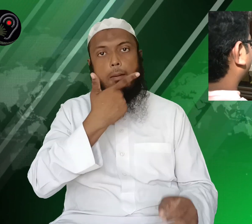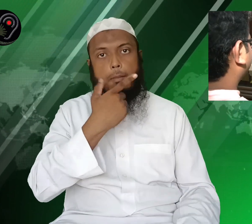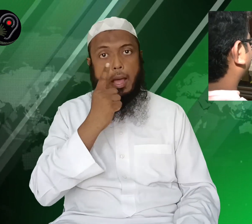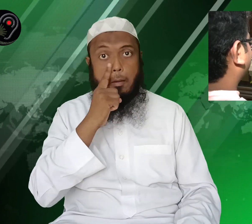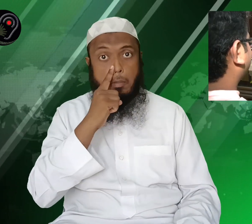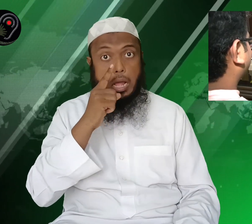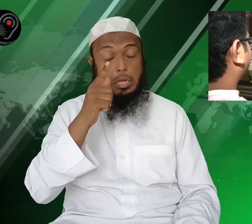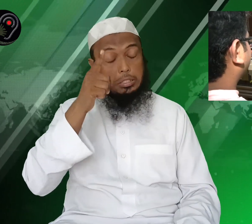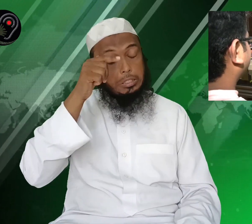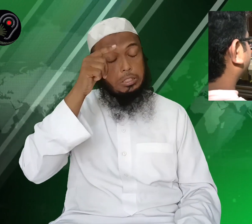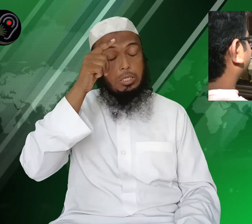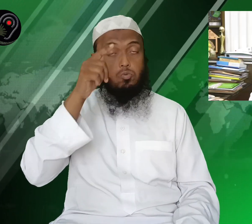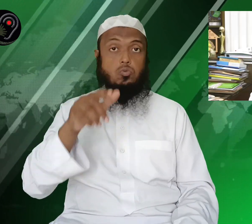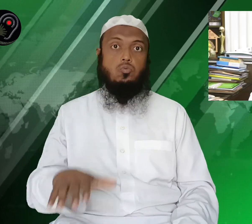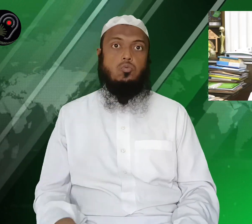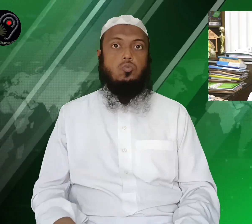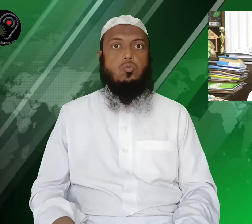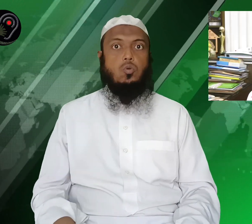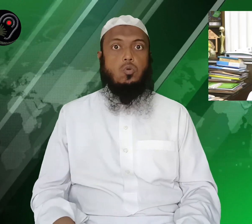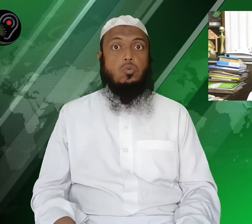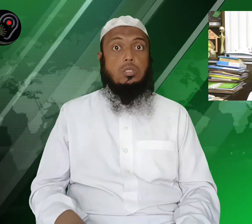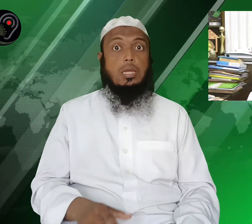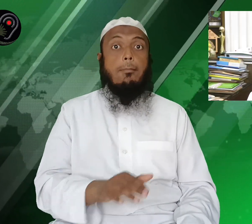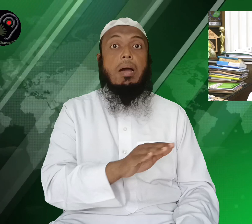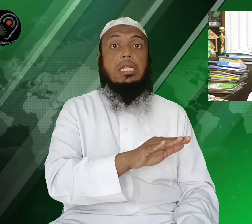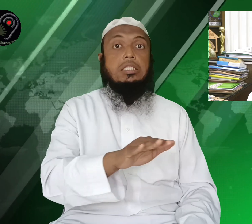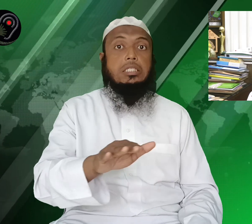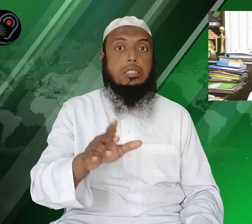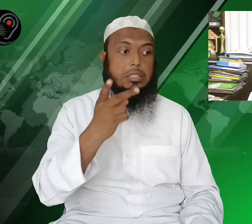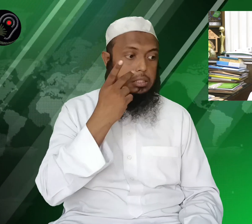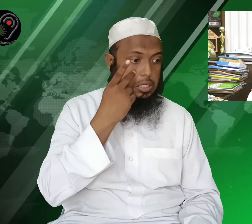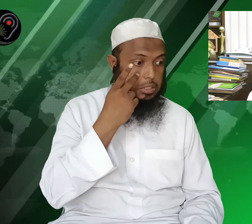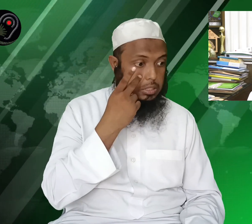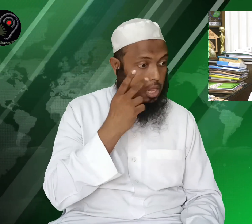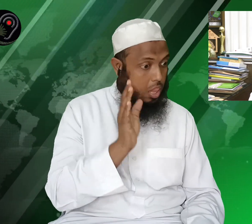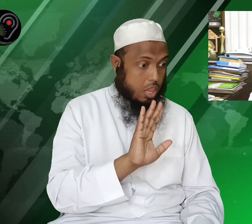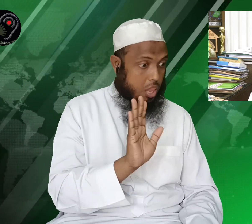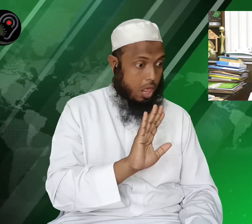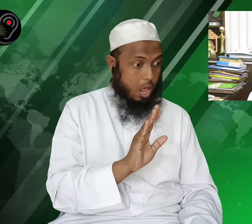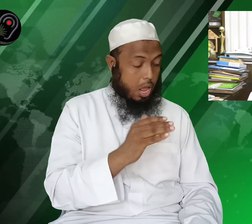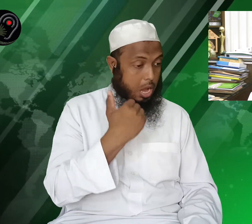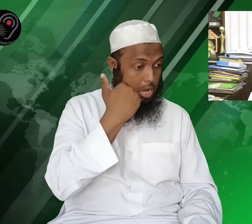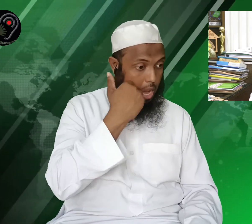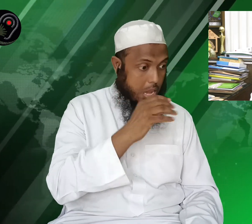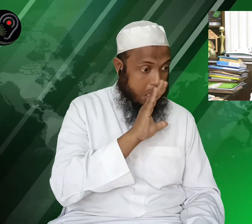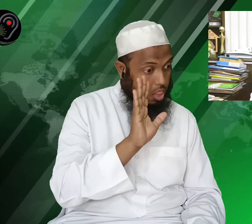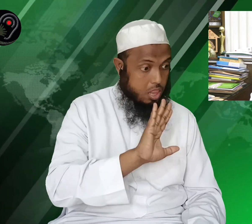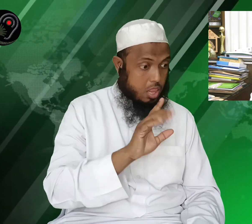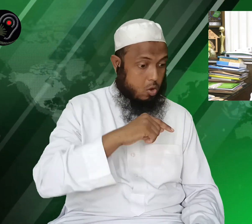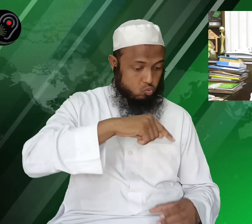যাওয়া নিউমোনিয়া রোধে অভিভাবকদের বাড়তি সচেতন থাকার কথাও জানান চিকিৎসকরা। ঘাম হয়ে